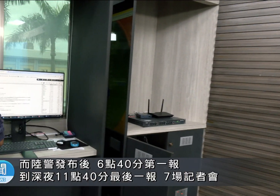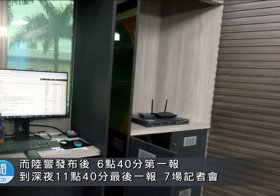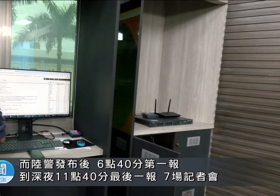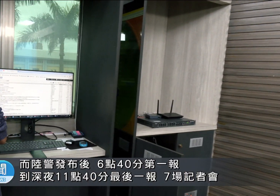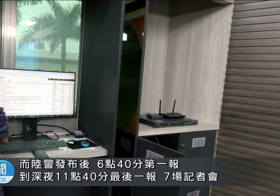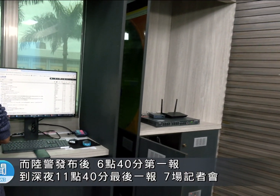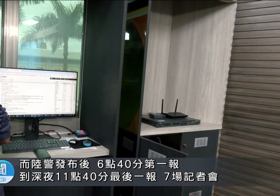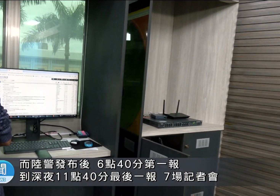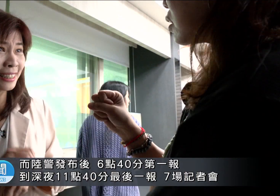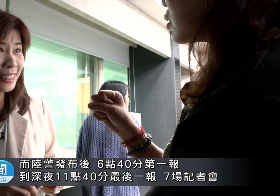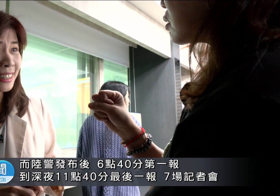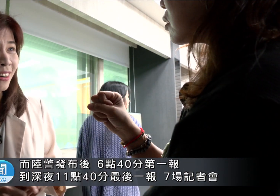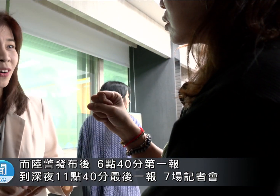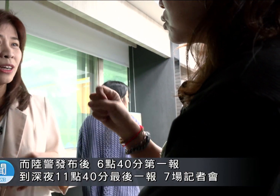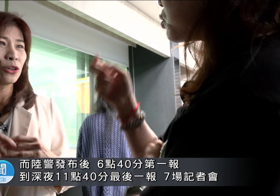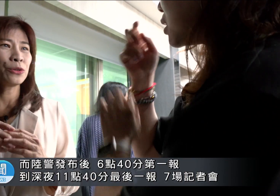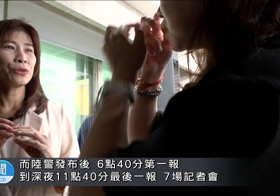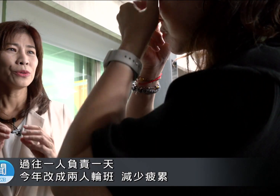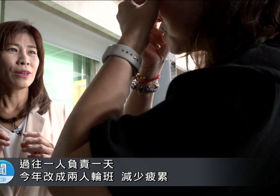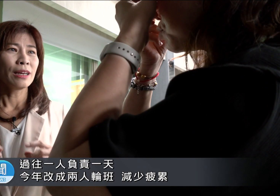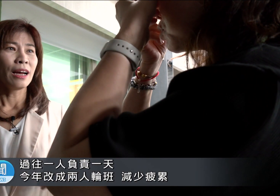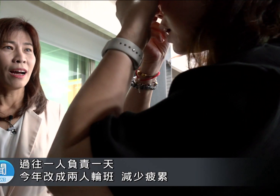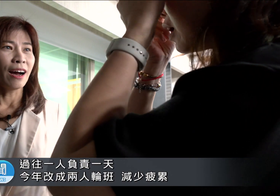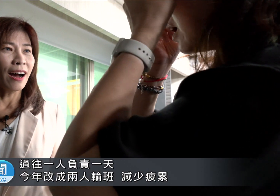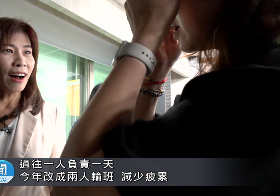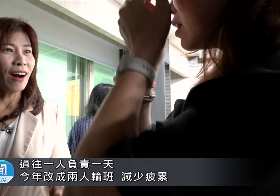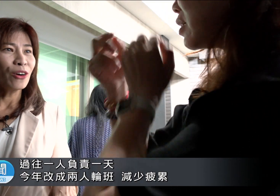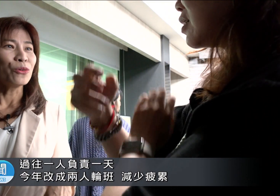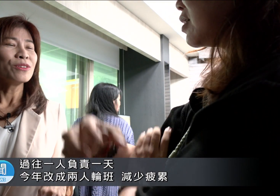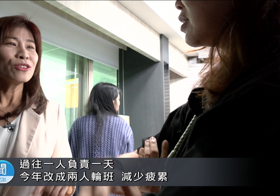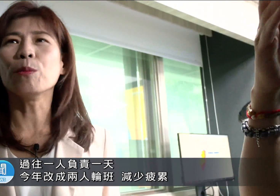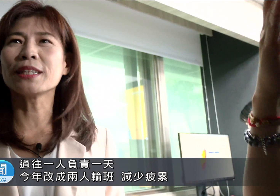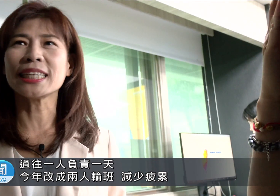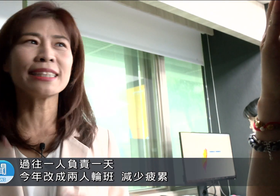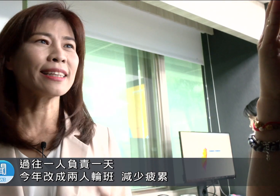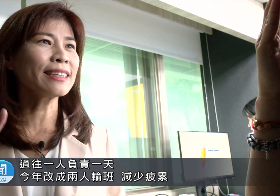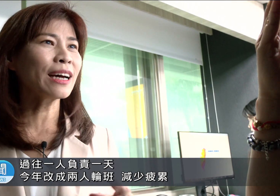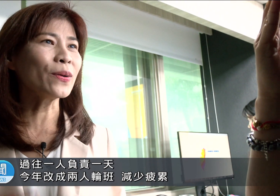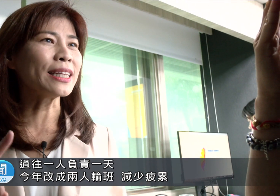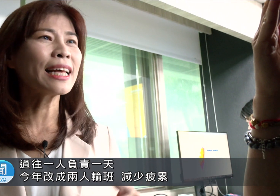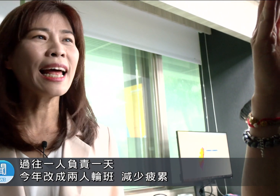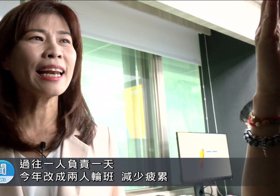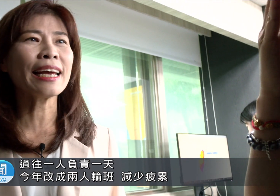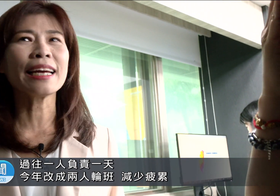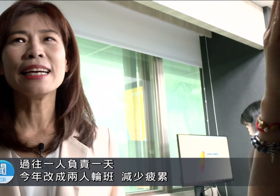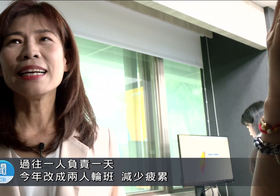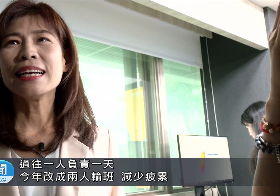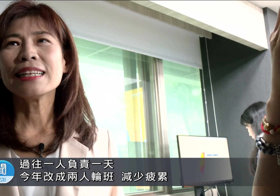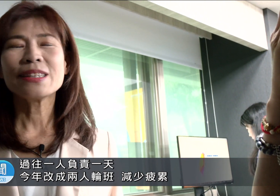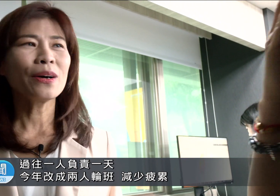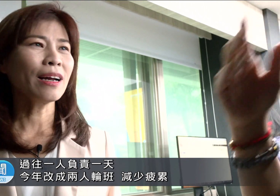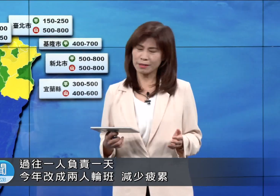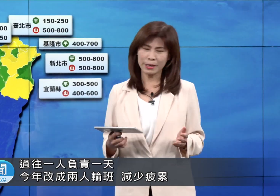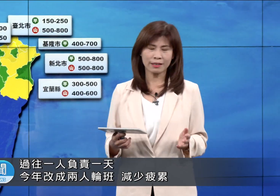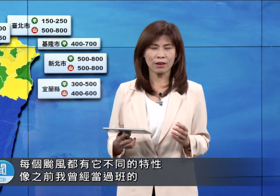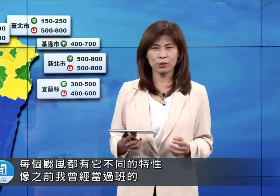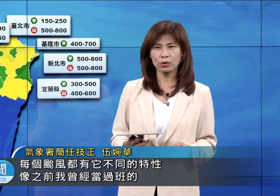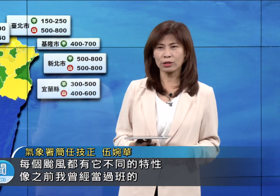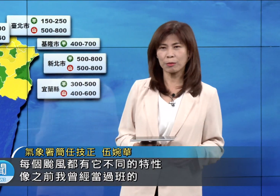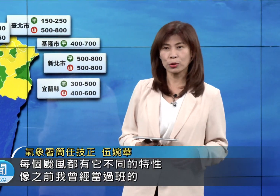最后一报，七场记者会过往一人负责一天，今年改成2人轮班，减少疲累。 每个台风都有它不